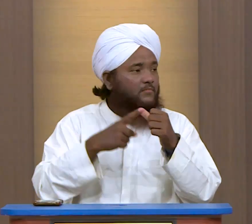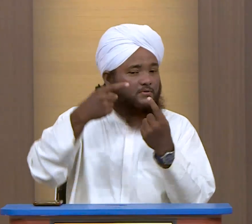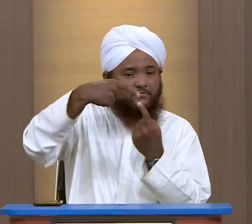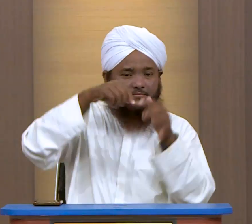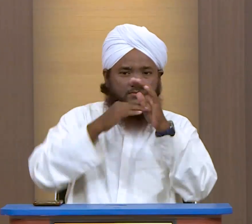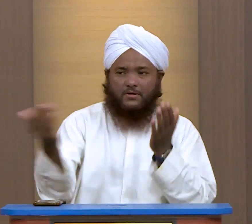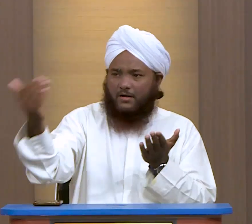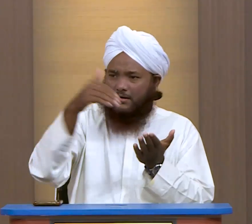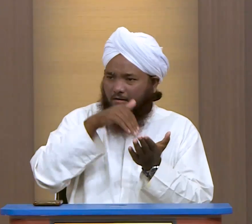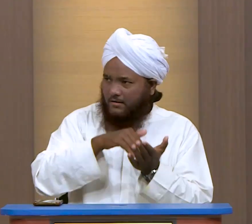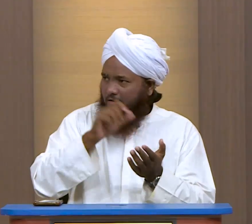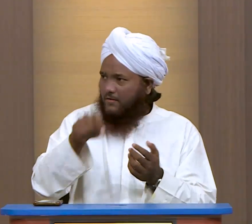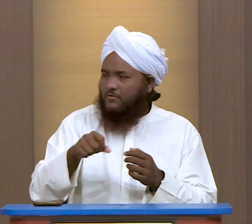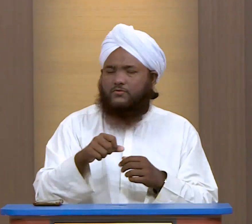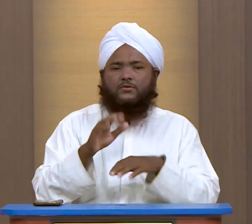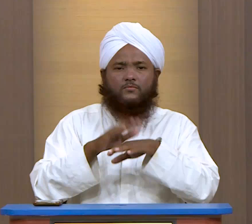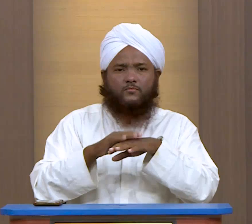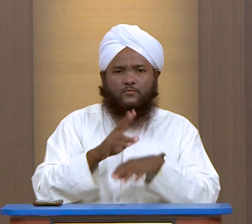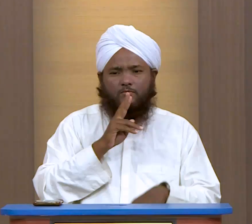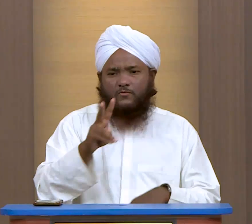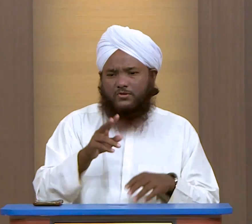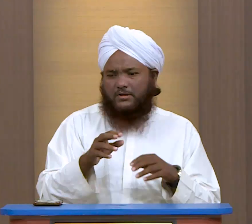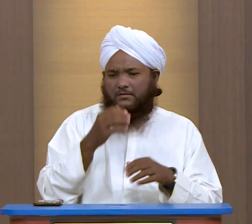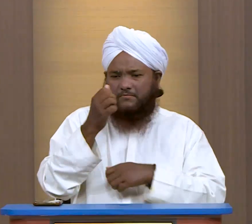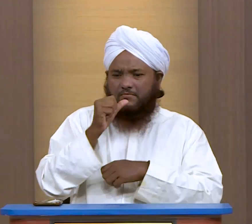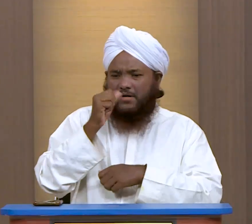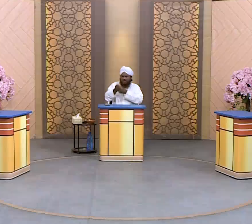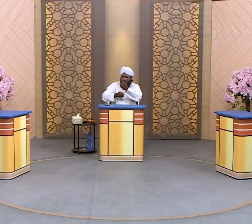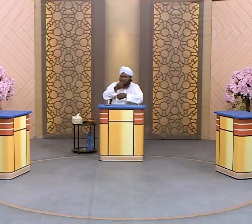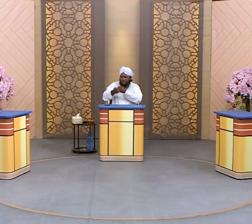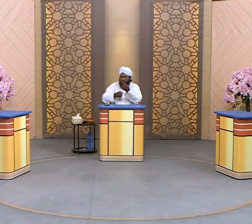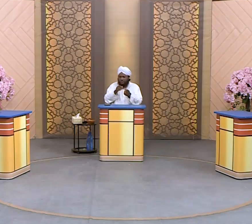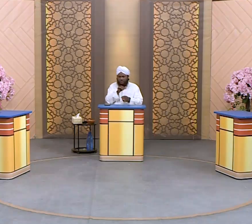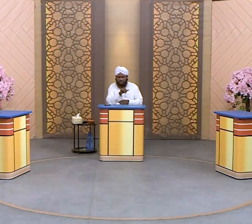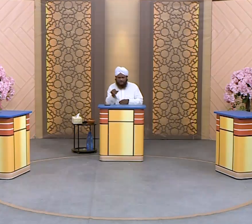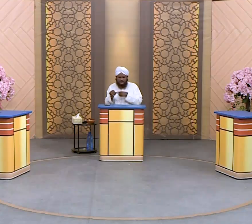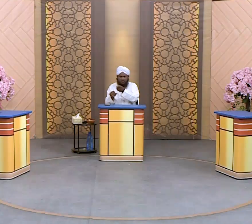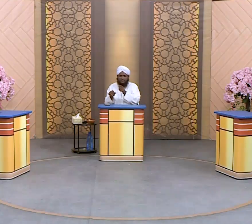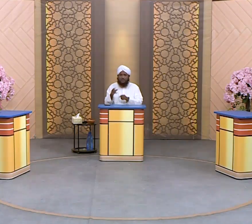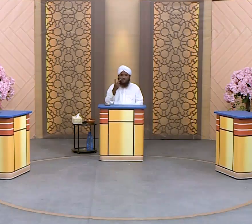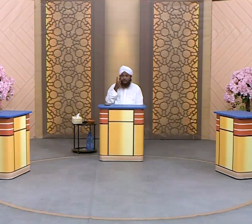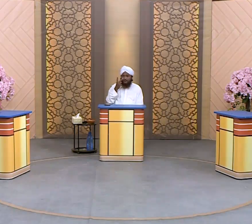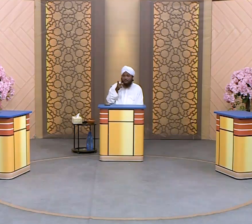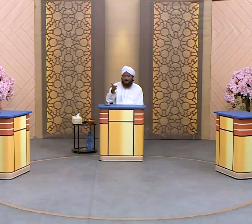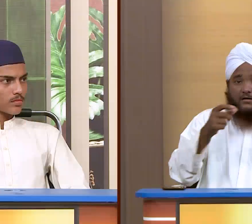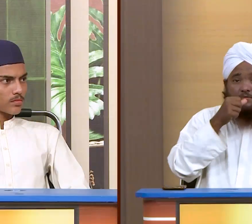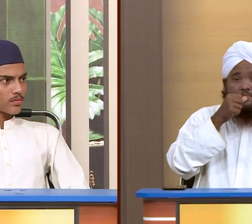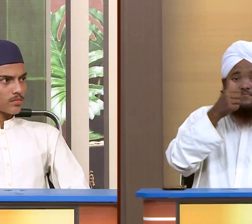لائے اور اس سے کچھ فاصلے پر بیٹھ کر وضو کرنے لگے۔ جب اس شخص نے دیکھا کہ جس طرف میرے منہ ہاتھ